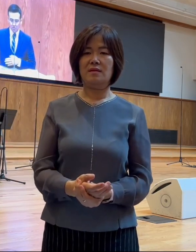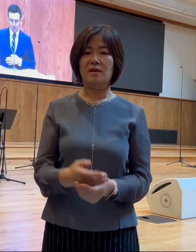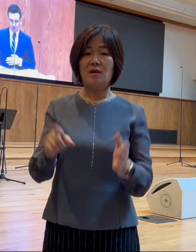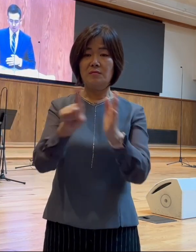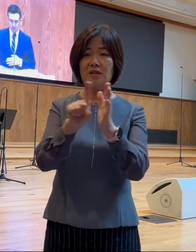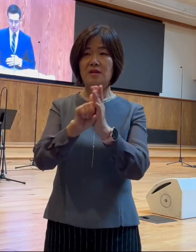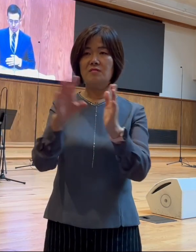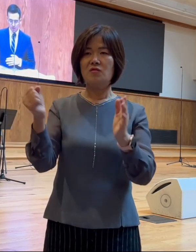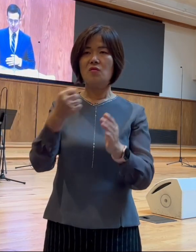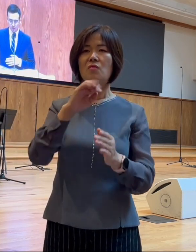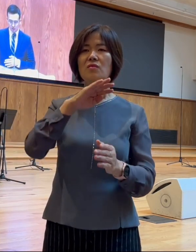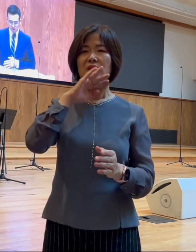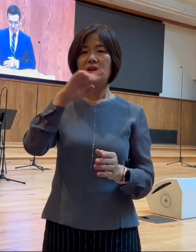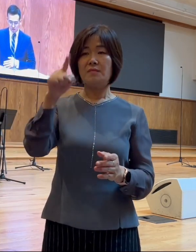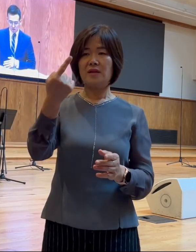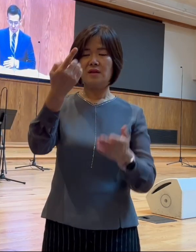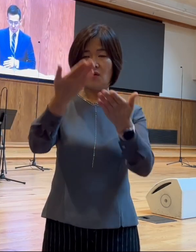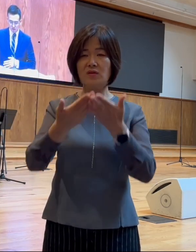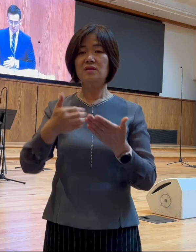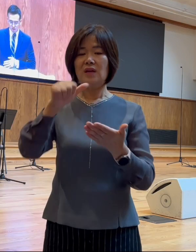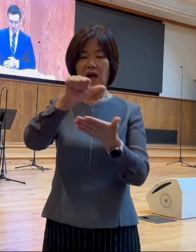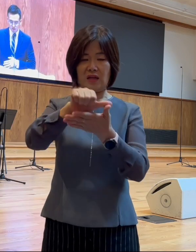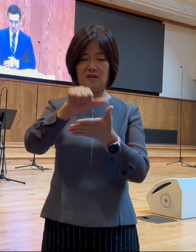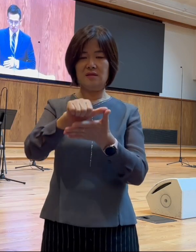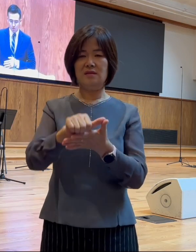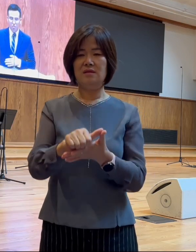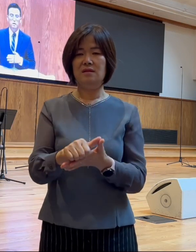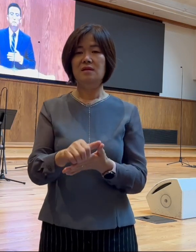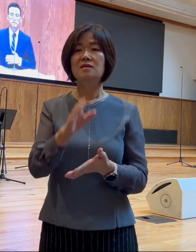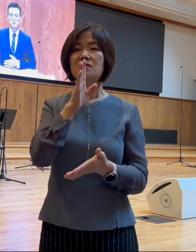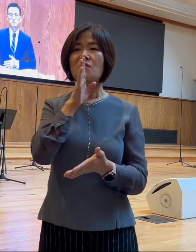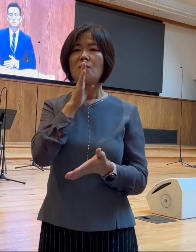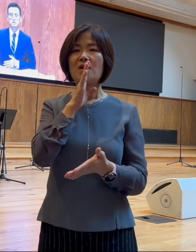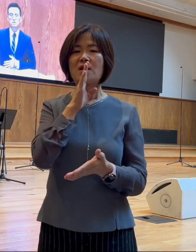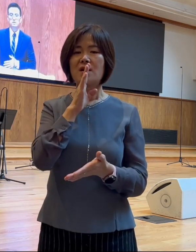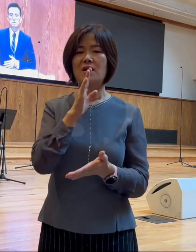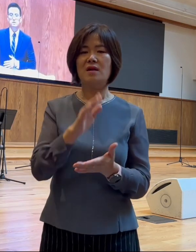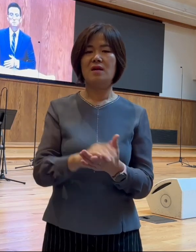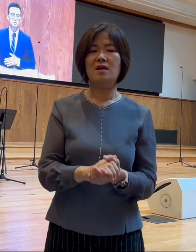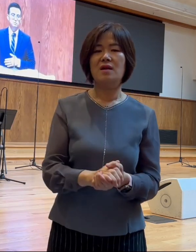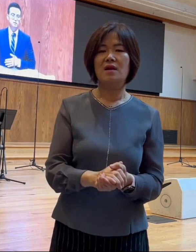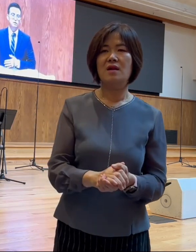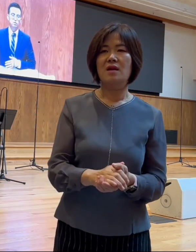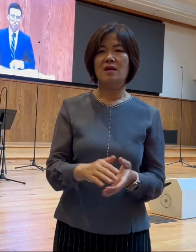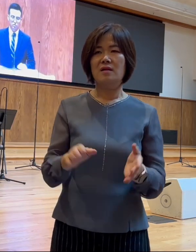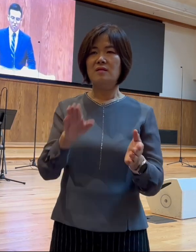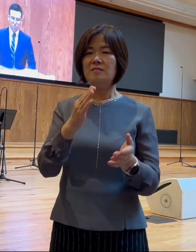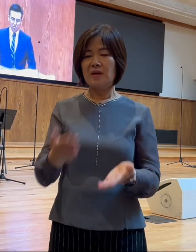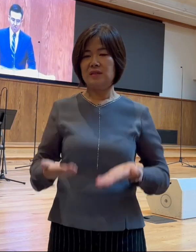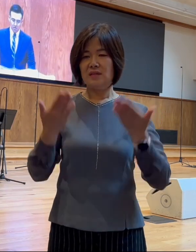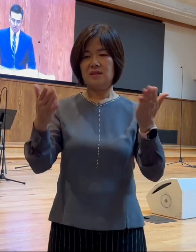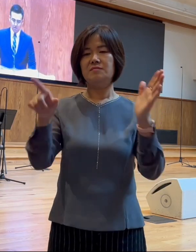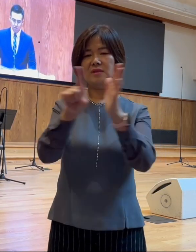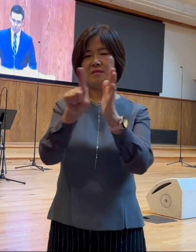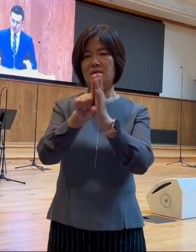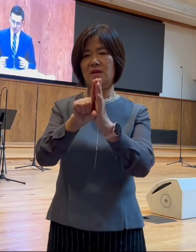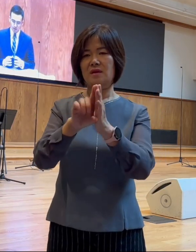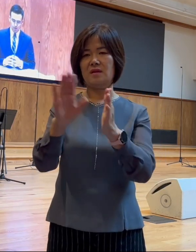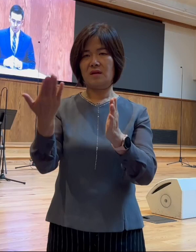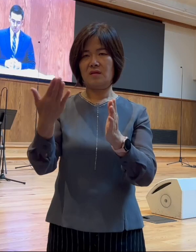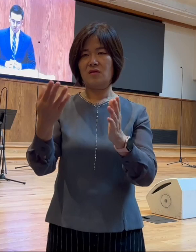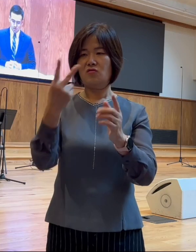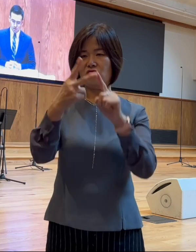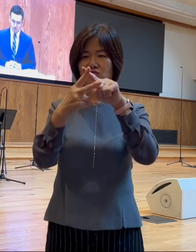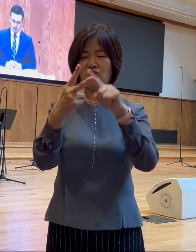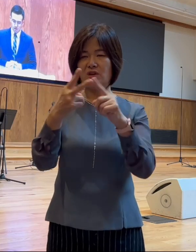믿음으로 100세에 얻은 그 아들을 정말 받는 그 믿음의 사건이었던 겁니다. 이 둘이 하나이기